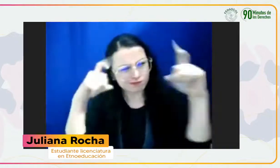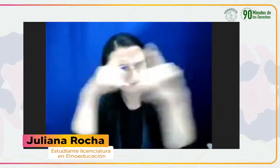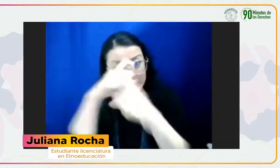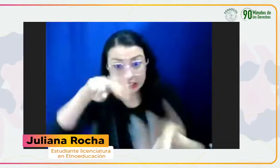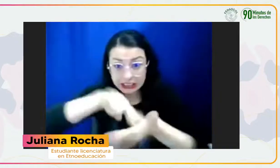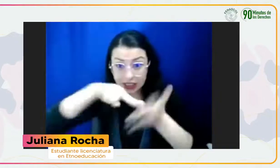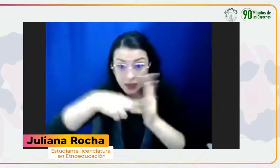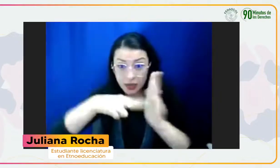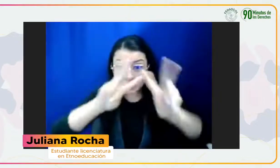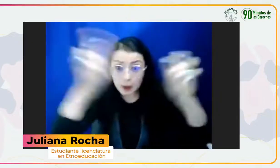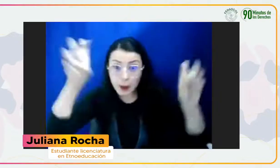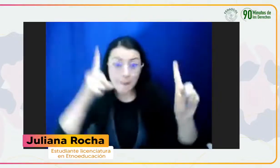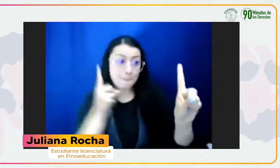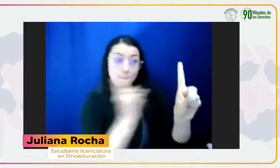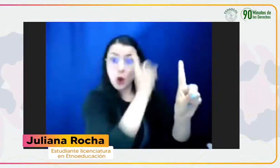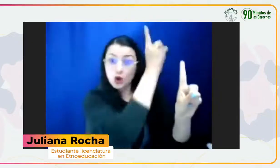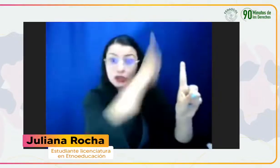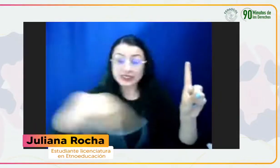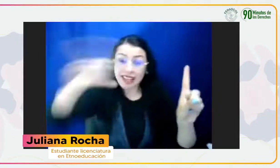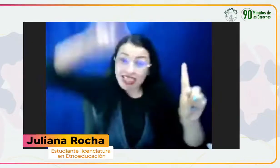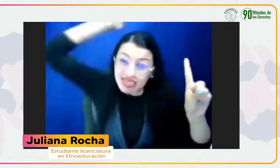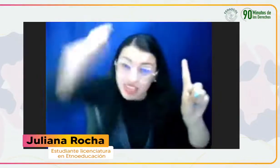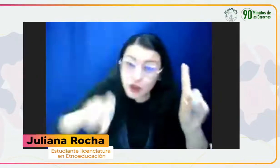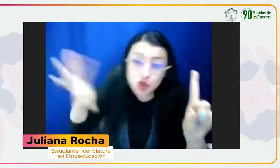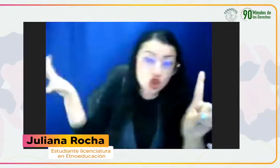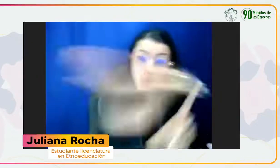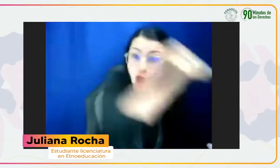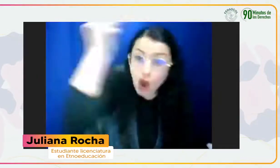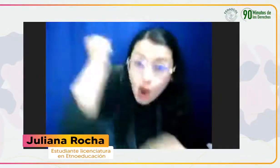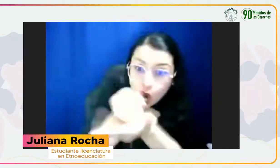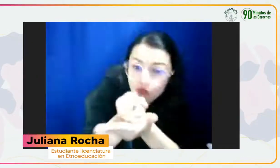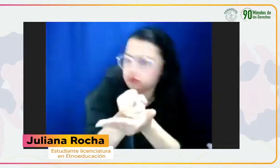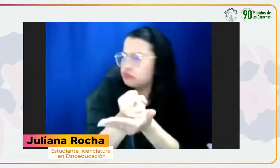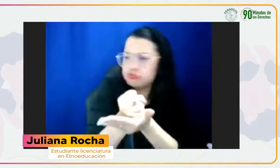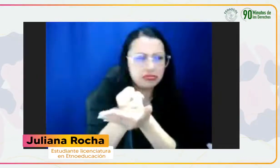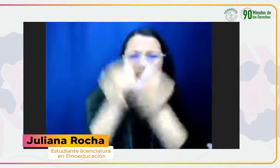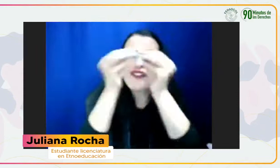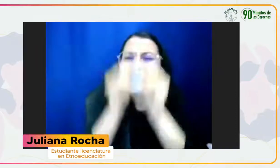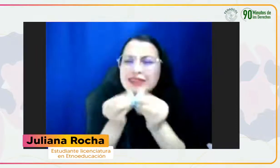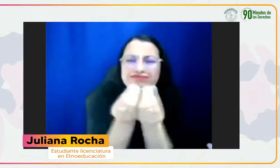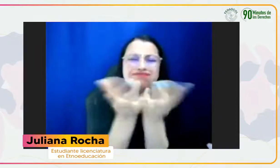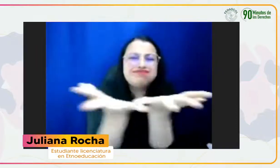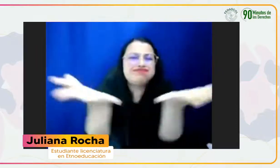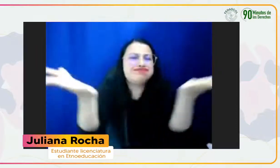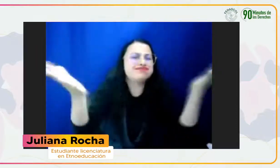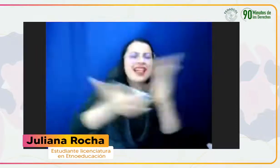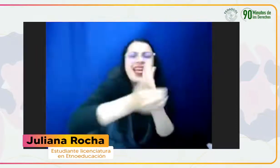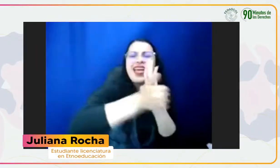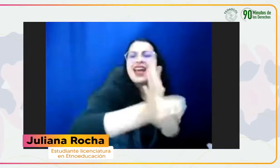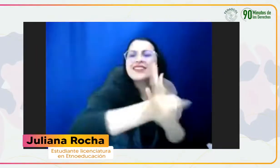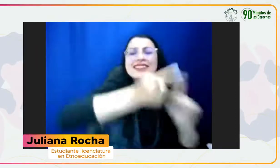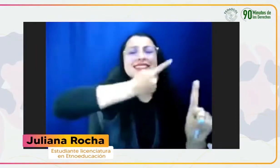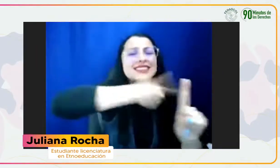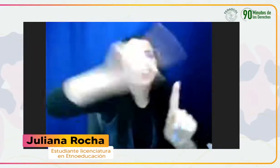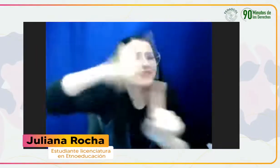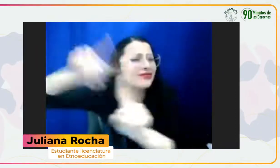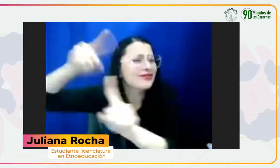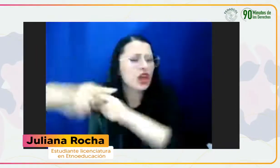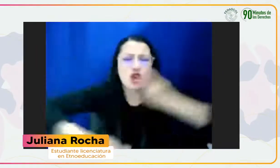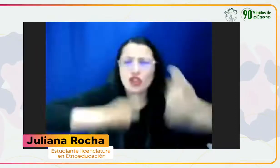importante que las personas sordas que me están viendo de Colombia, en temas de participación, no necesariamente tiene que ser solo política.